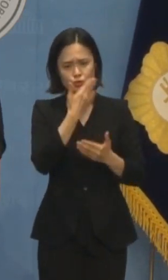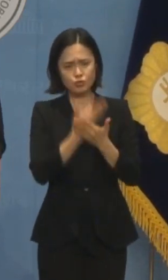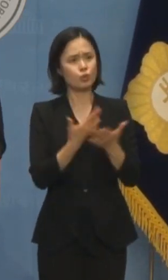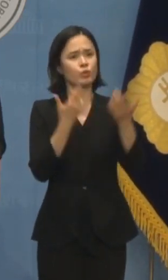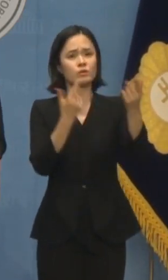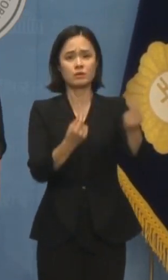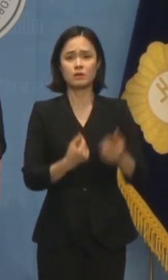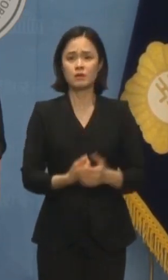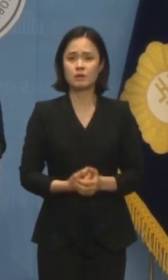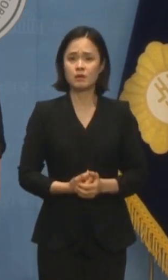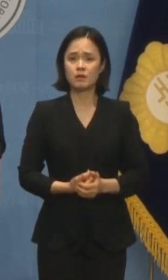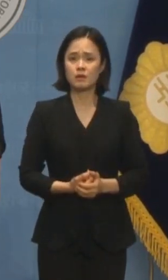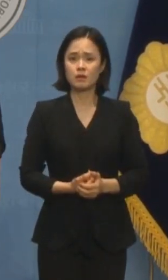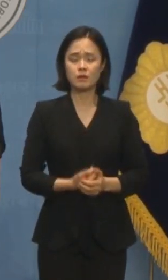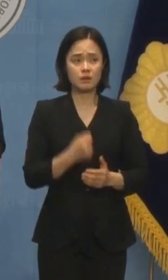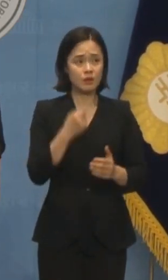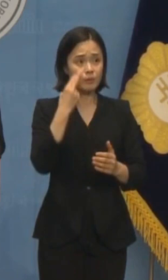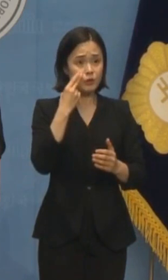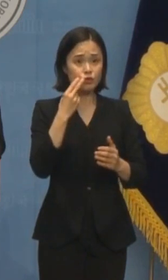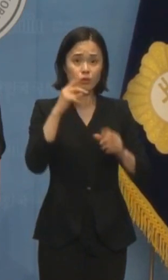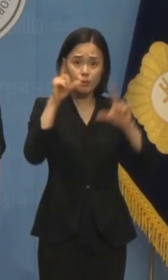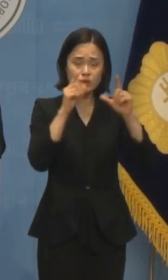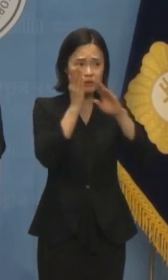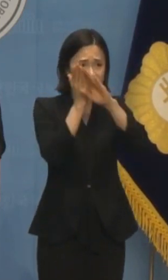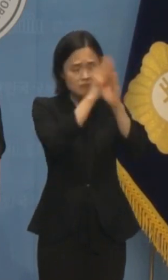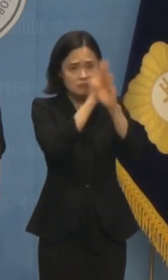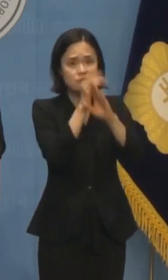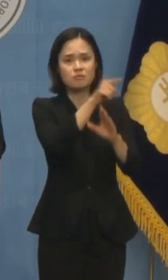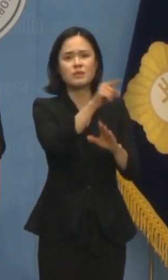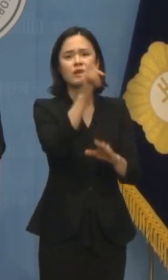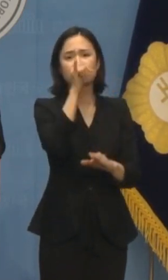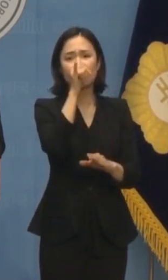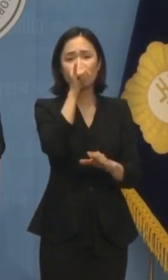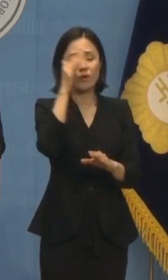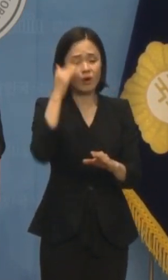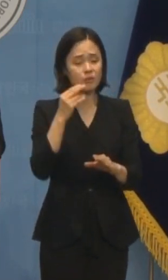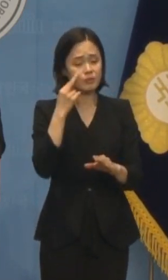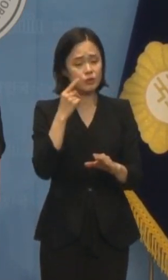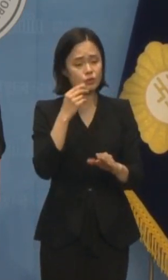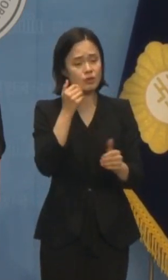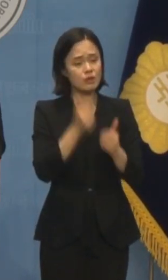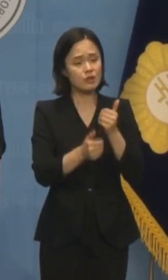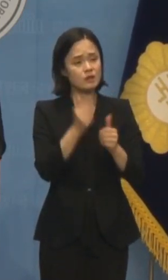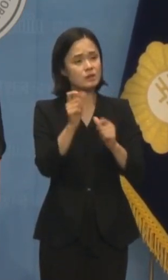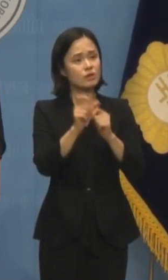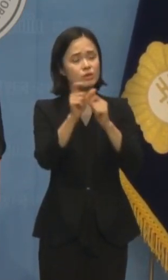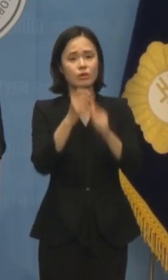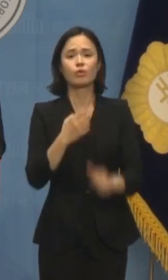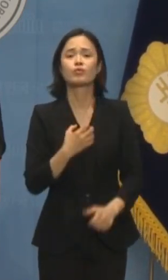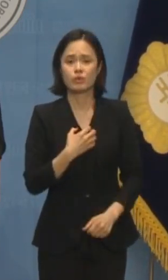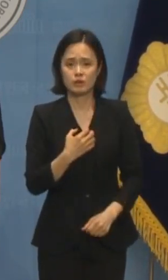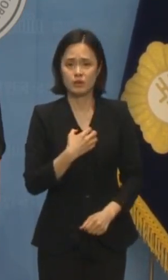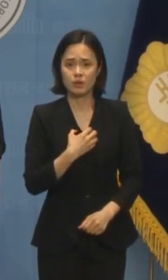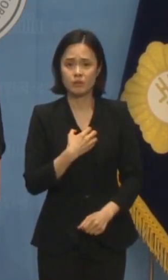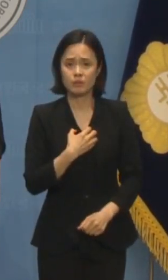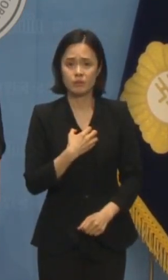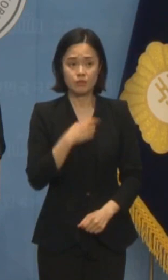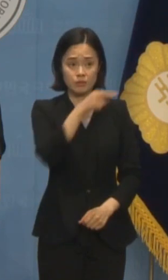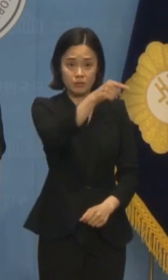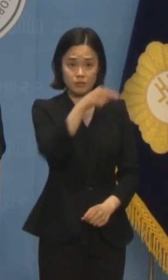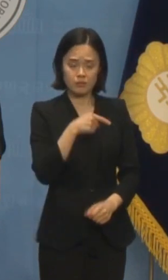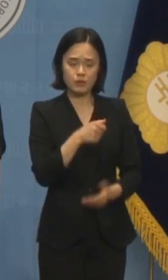이러한 이중성은 한미동맹의 해악이 될 뿐입니다. 상호 존중의 동등한 한미